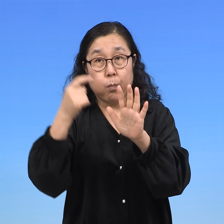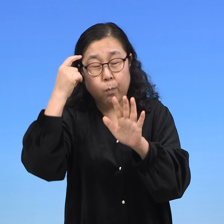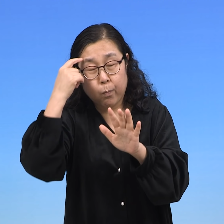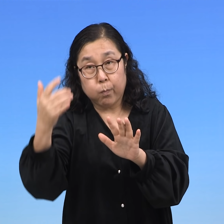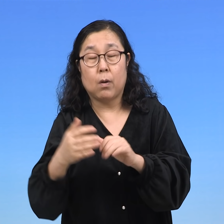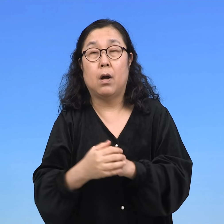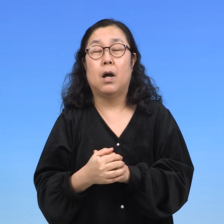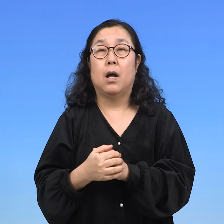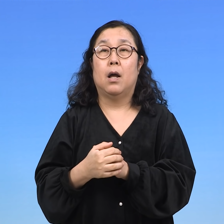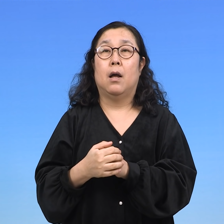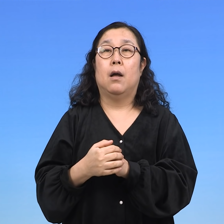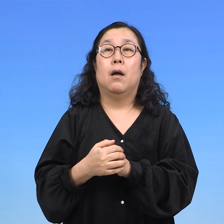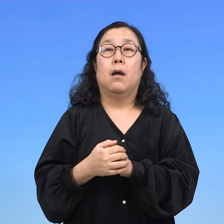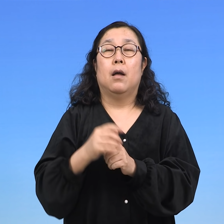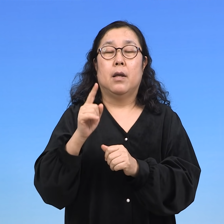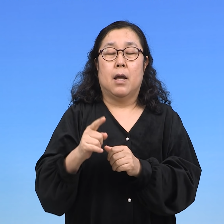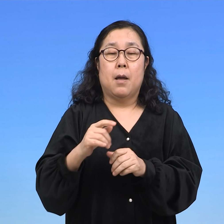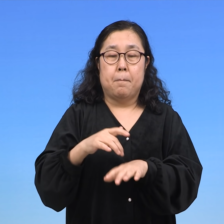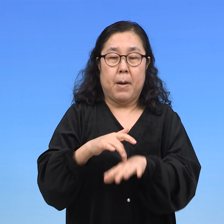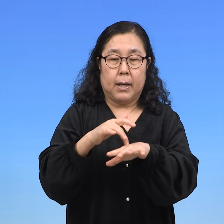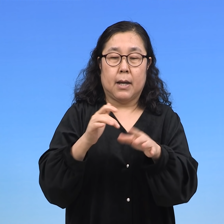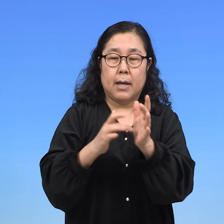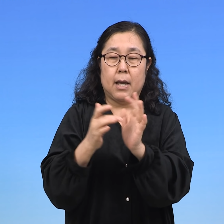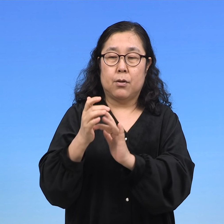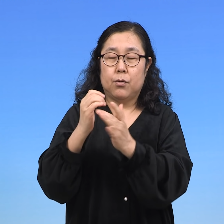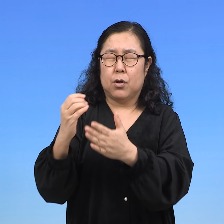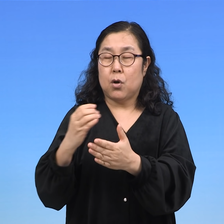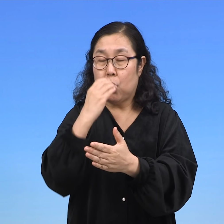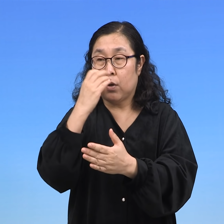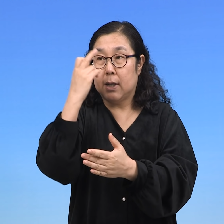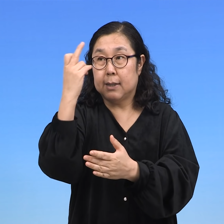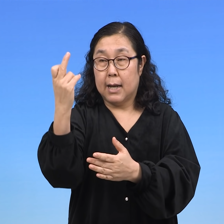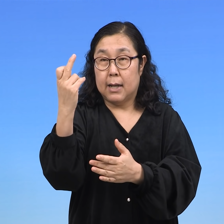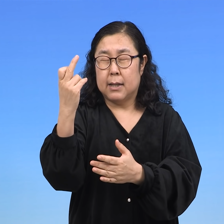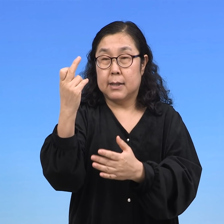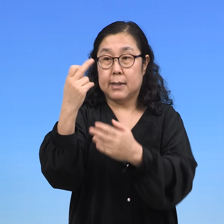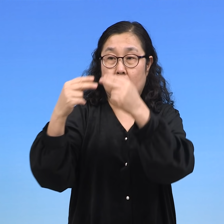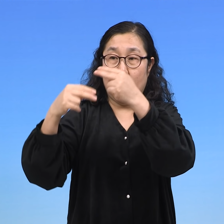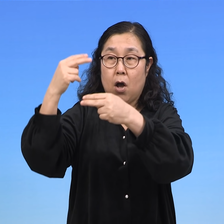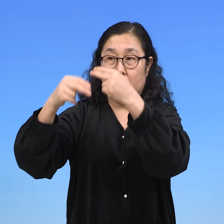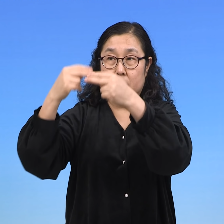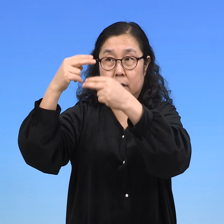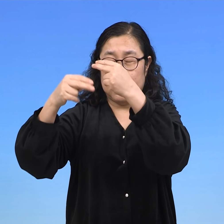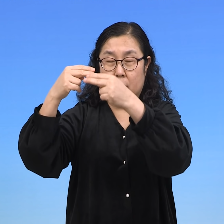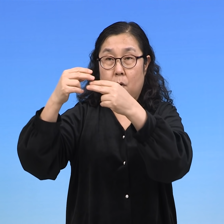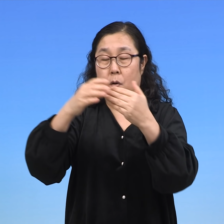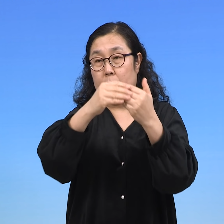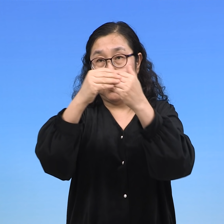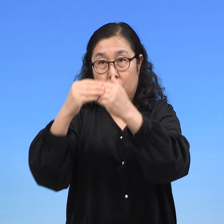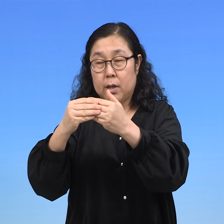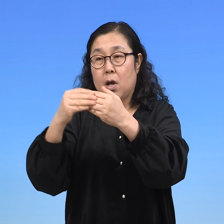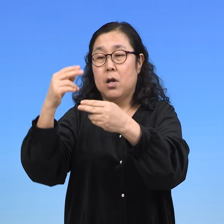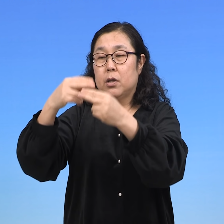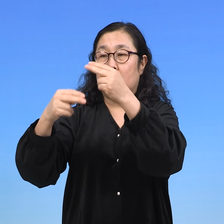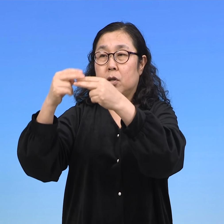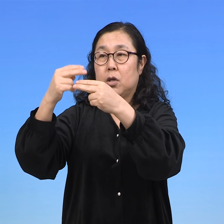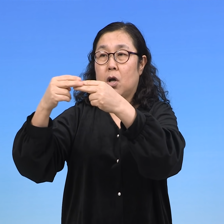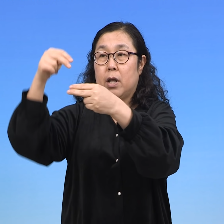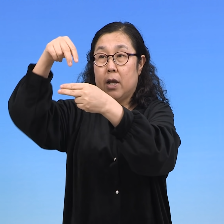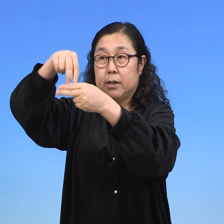아는 마태복음 4장 5절 6절, 이에 마귀가 예수를 거룩한 성으로 데려다가 성전 꼭대기에 세우고 이르되